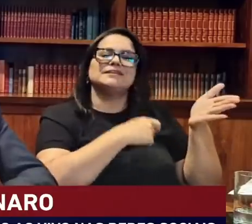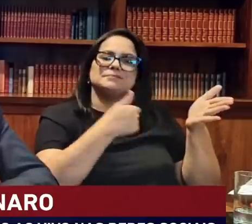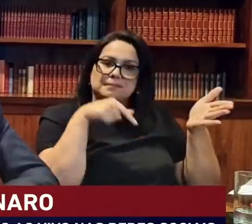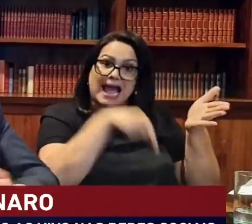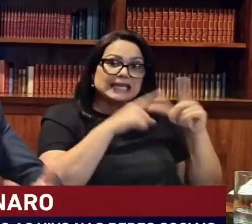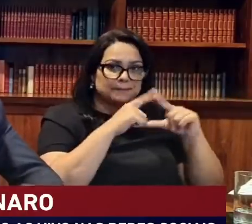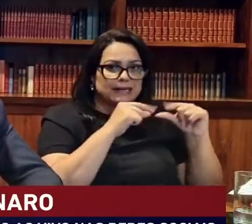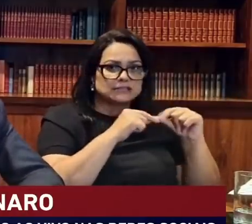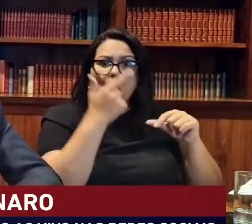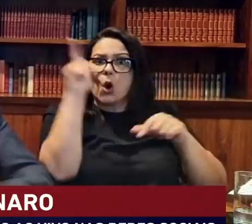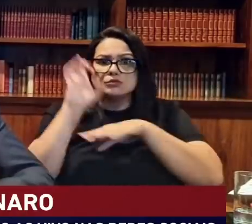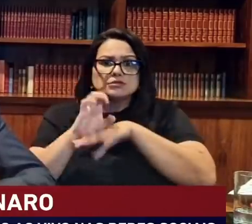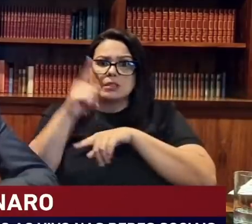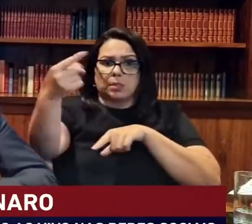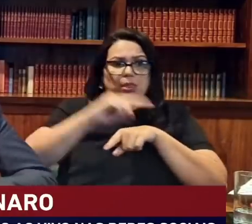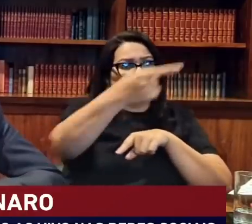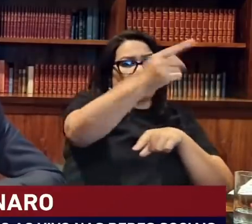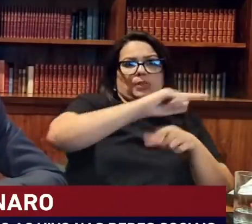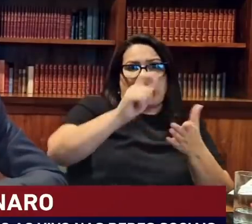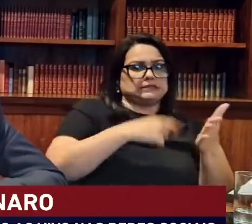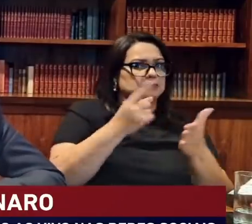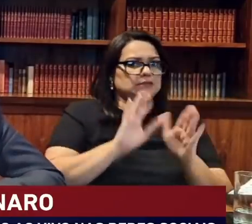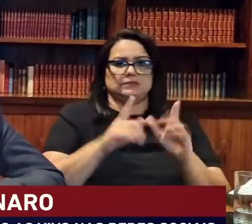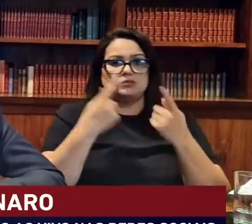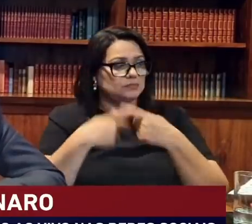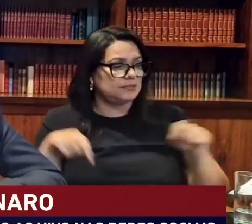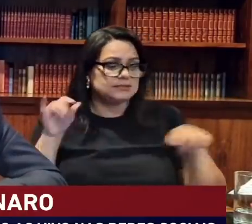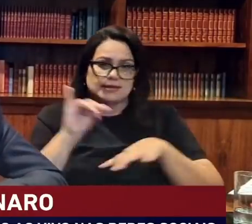tem um escritório, que trabalha. E outra, não precisa ser na capital, não.